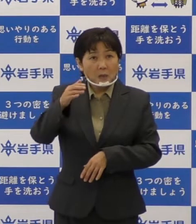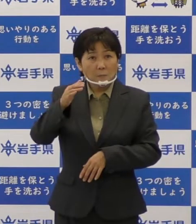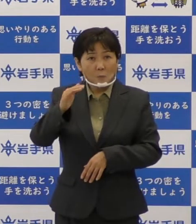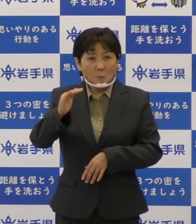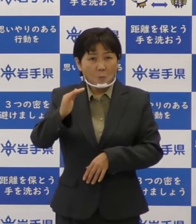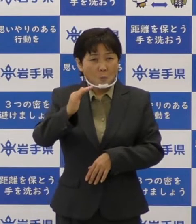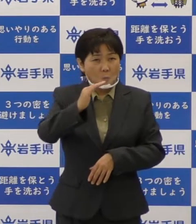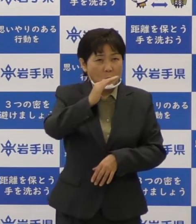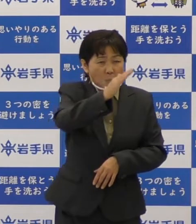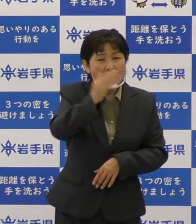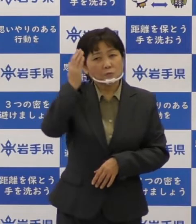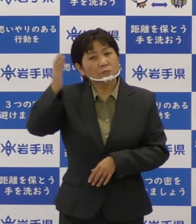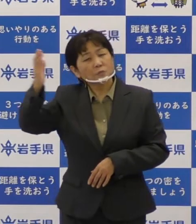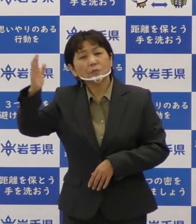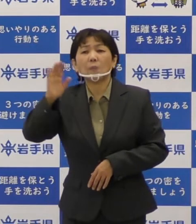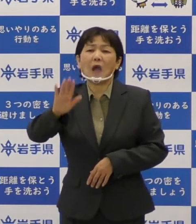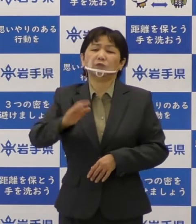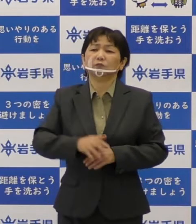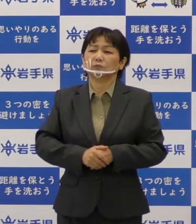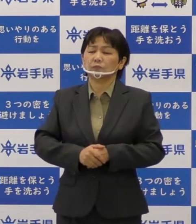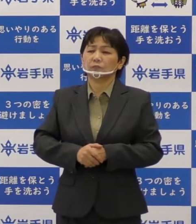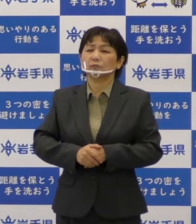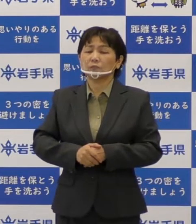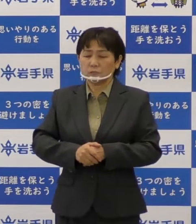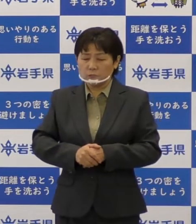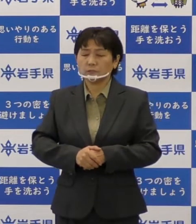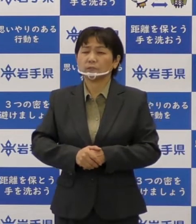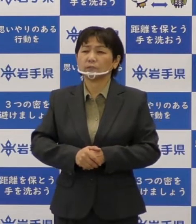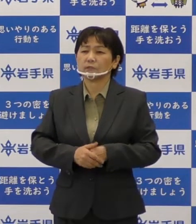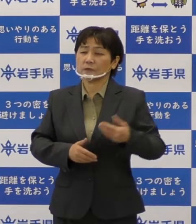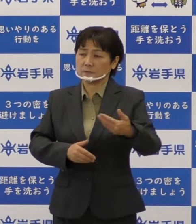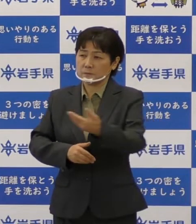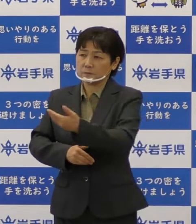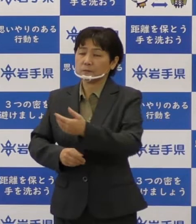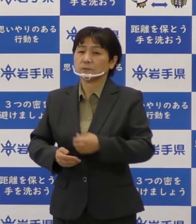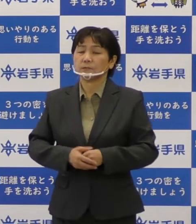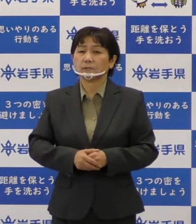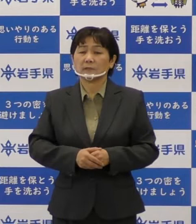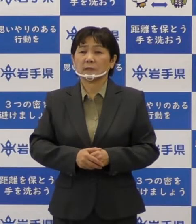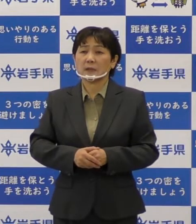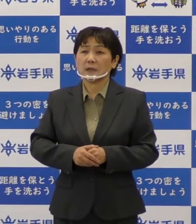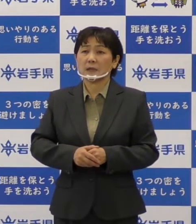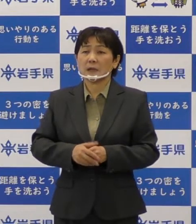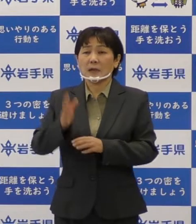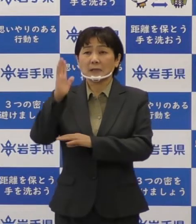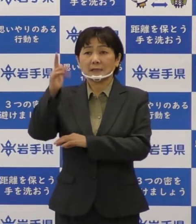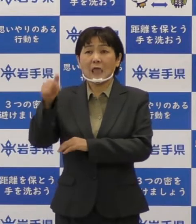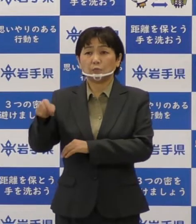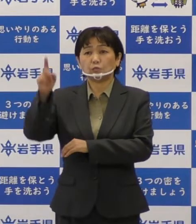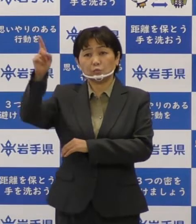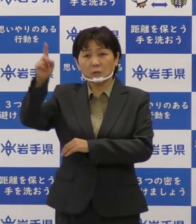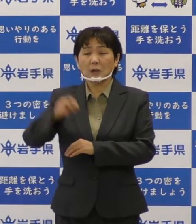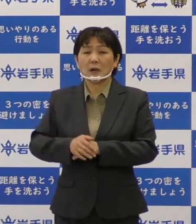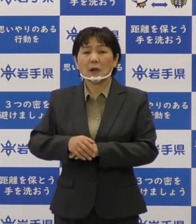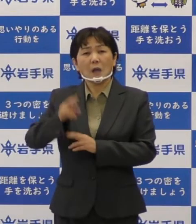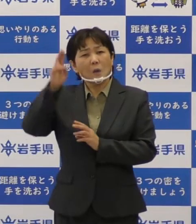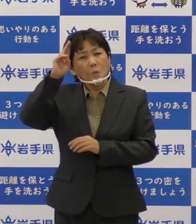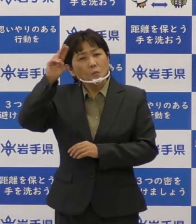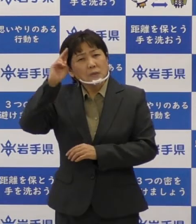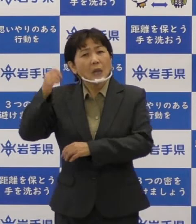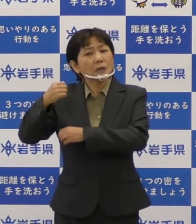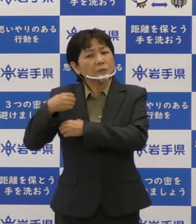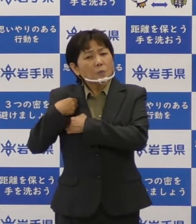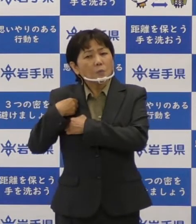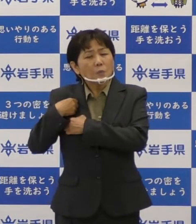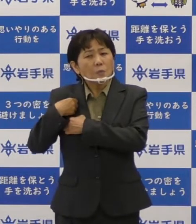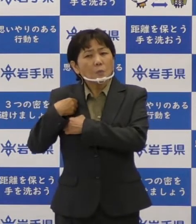です。 あと政府によるところですね、大阪空港宮城の関連会社の請求が進められま